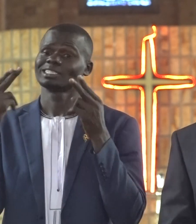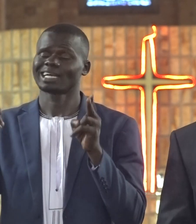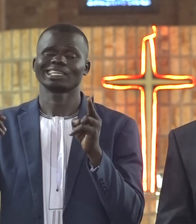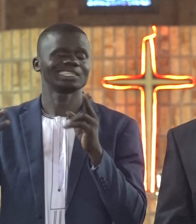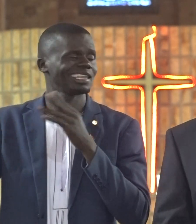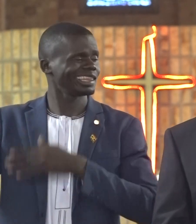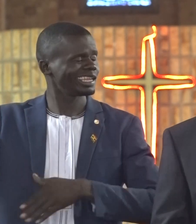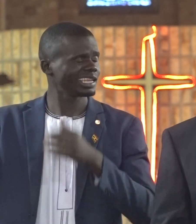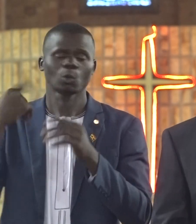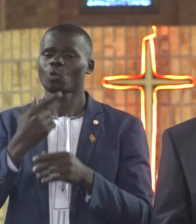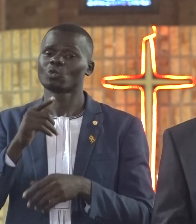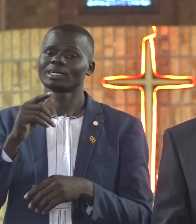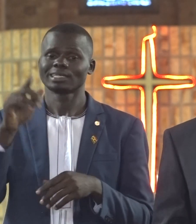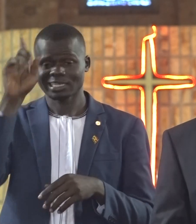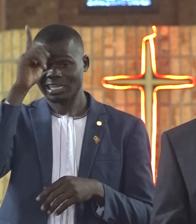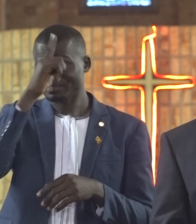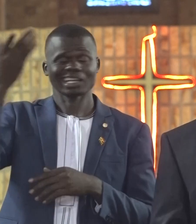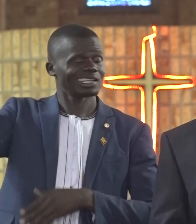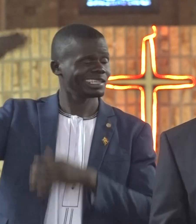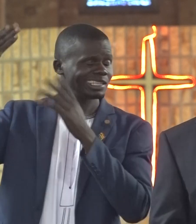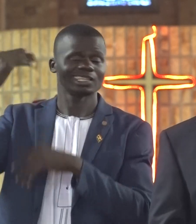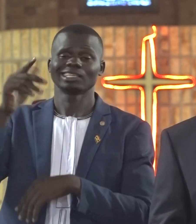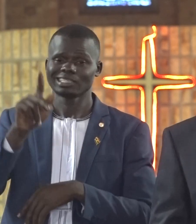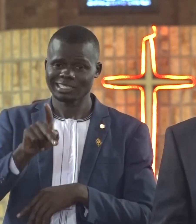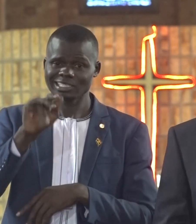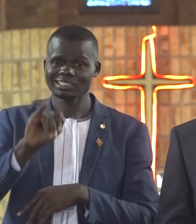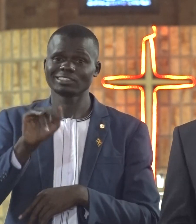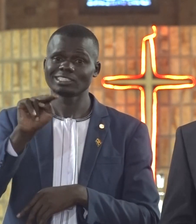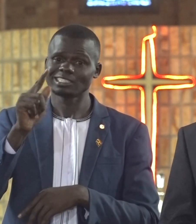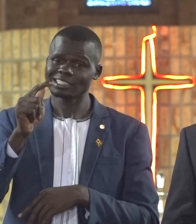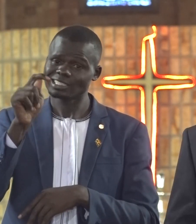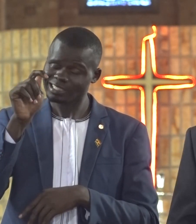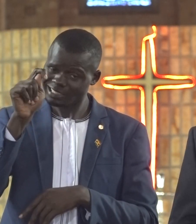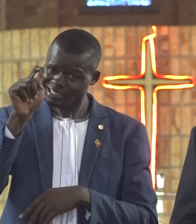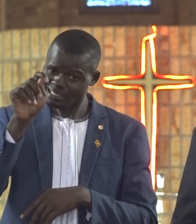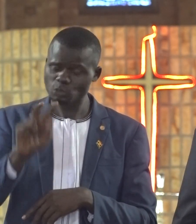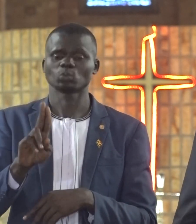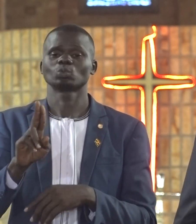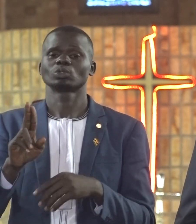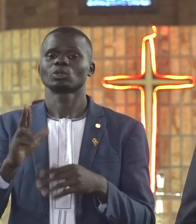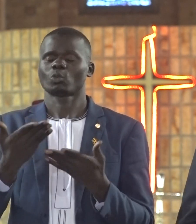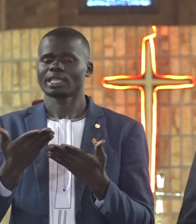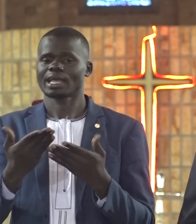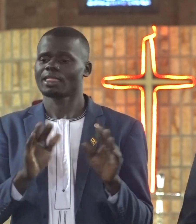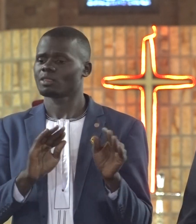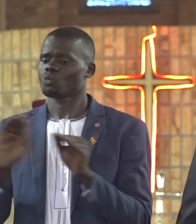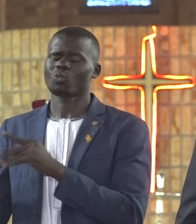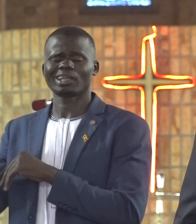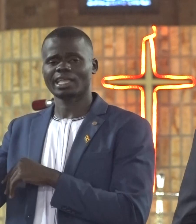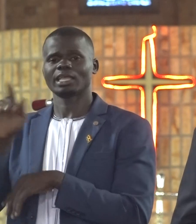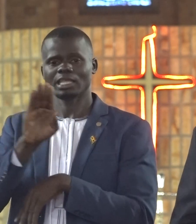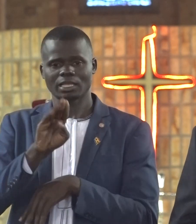yatandikibwa Kintu bwe yatuuza Olukiiko lwa Buganda olwasooka ennono mu Busujju.